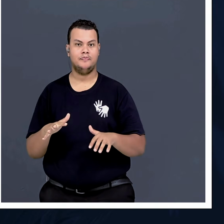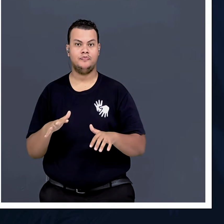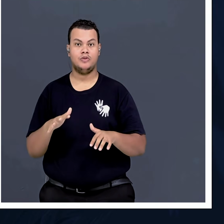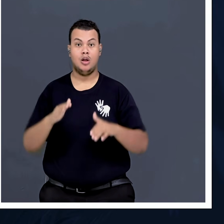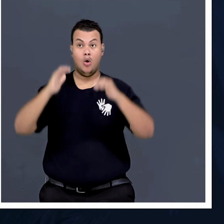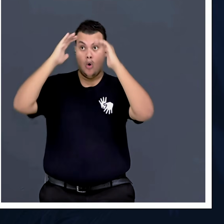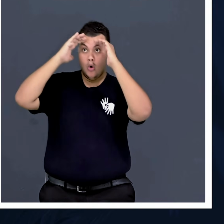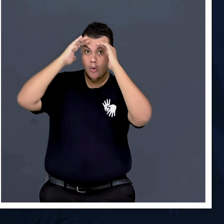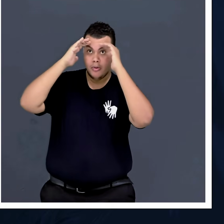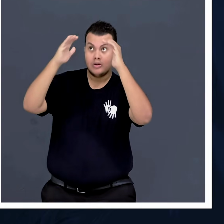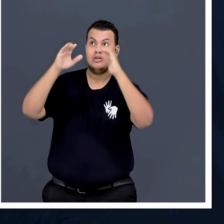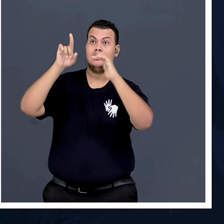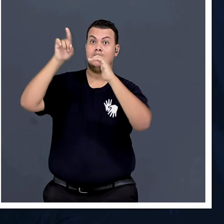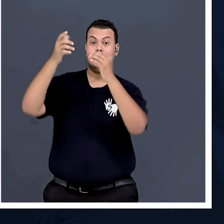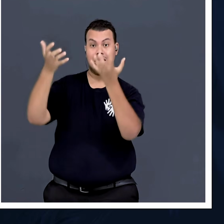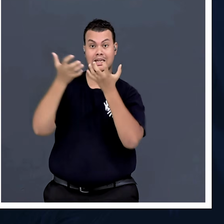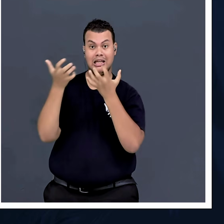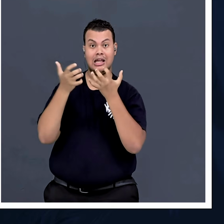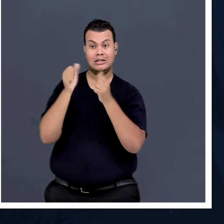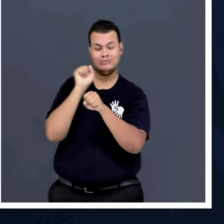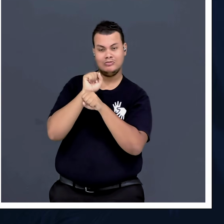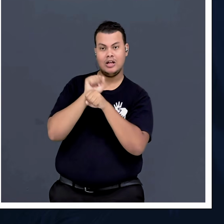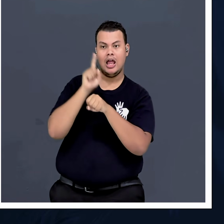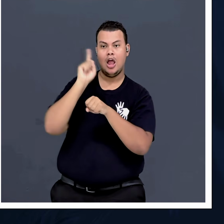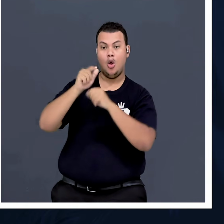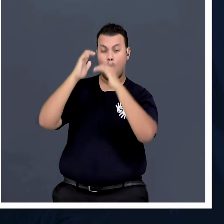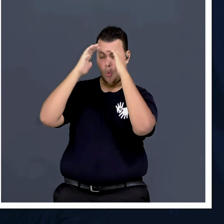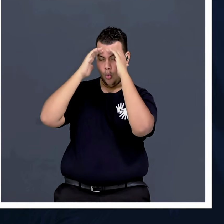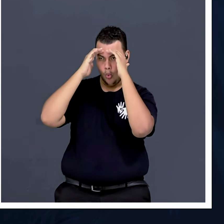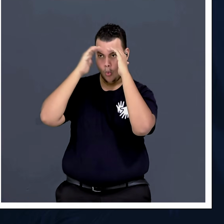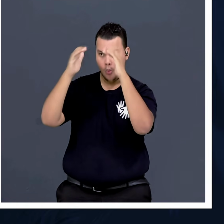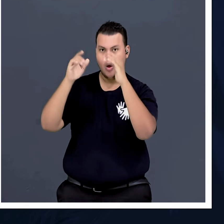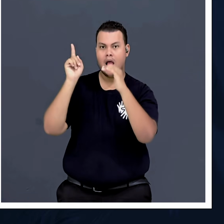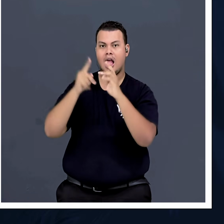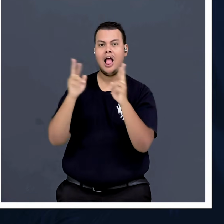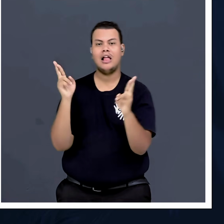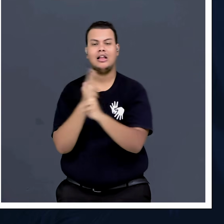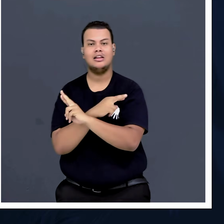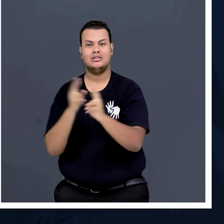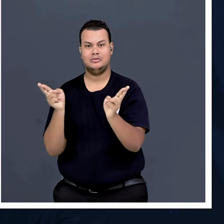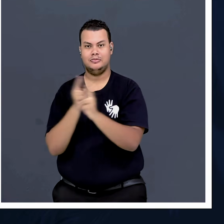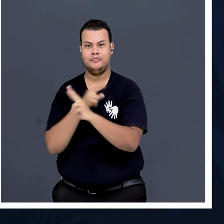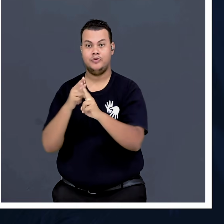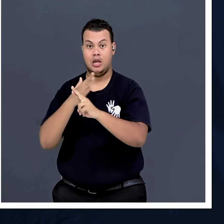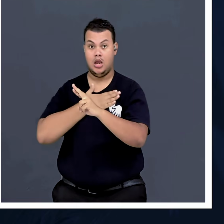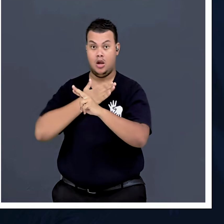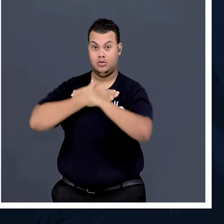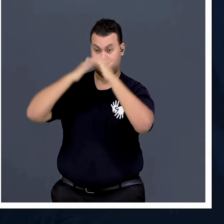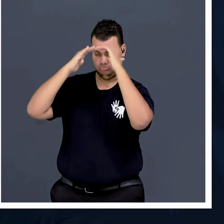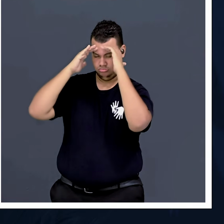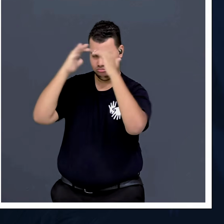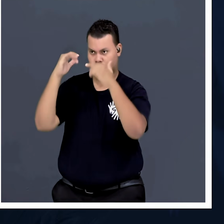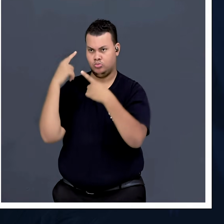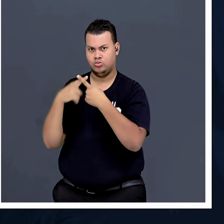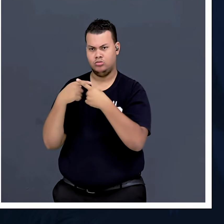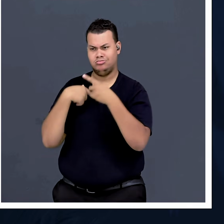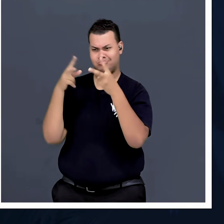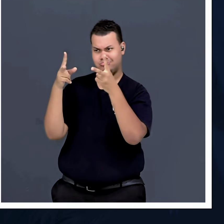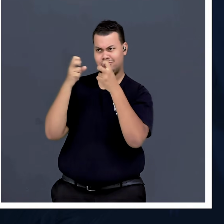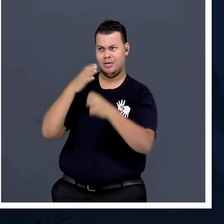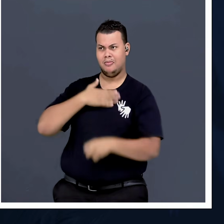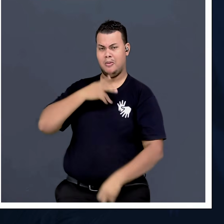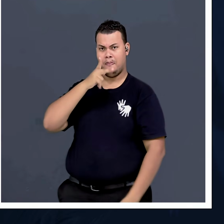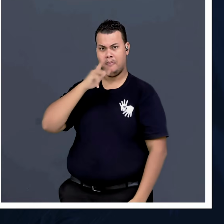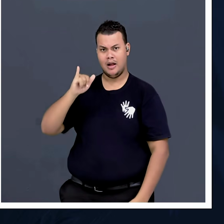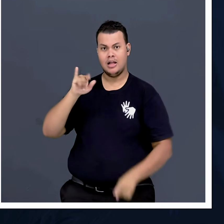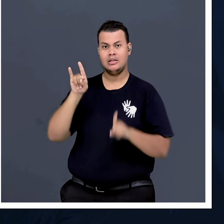A obediência que o Senhor espera de nós é de uma obediência relacional. Eu obedeço porque eu reconheço como meu